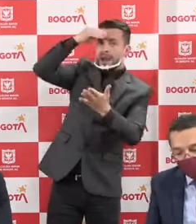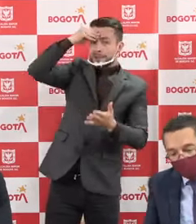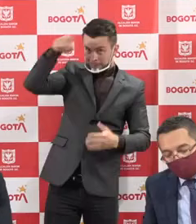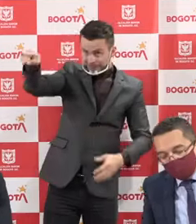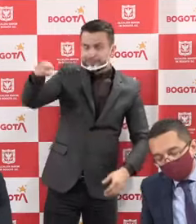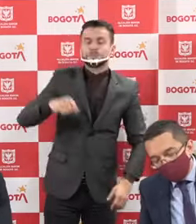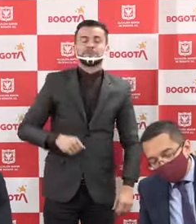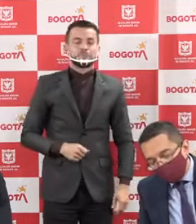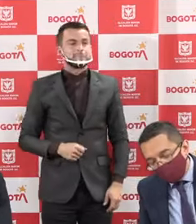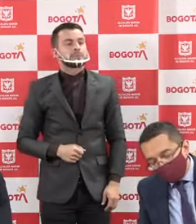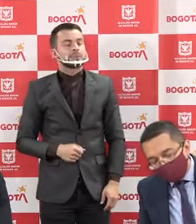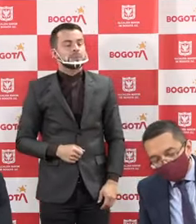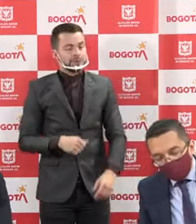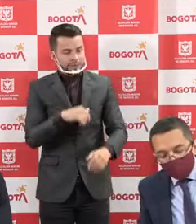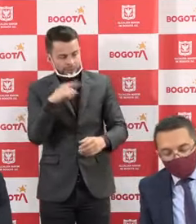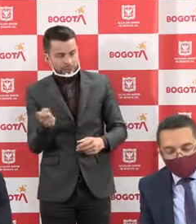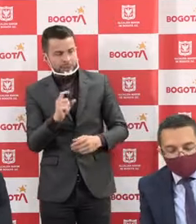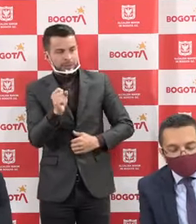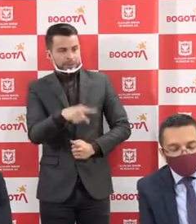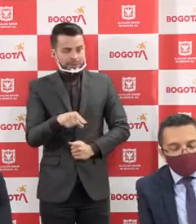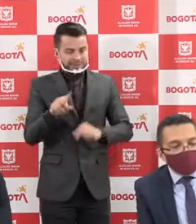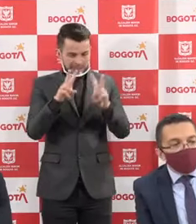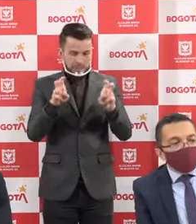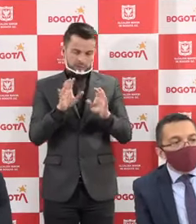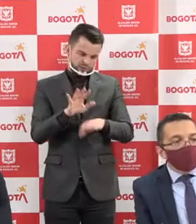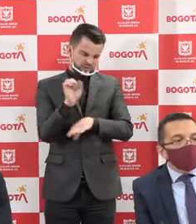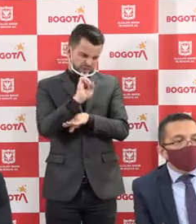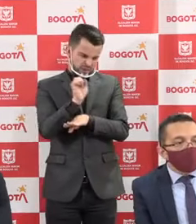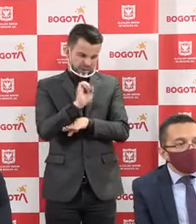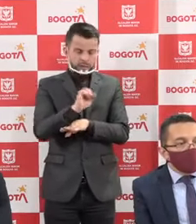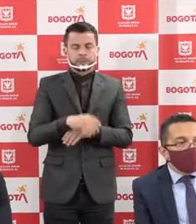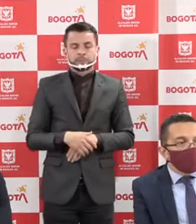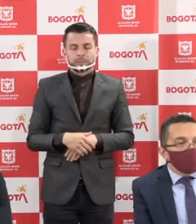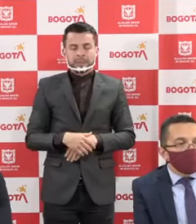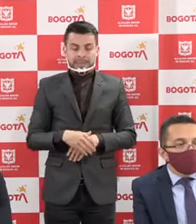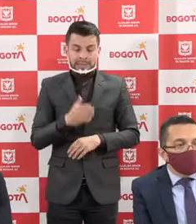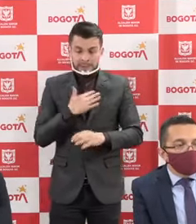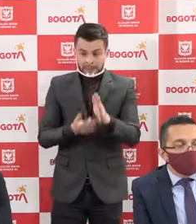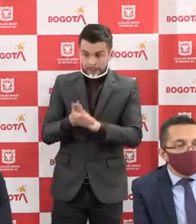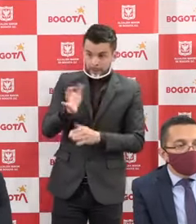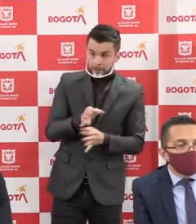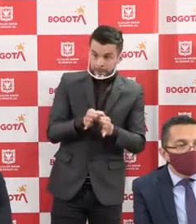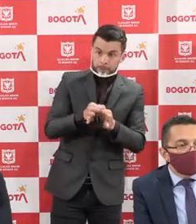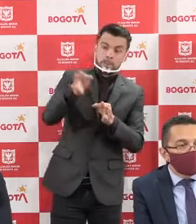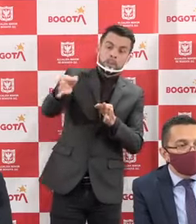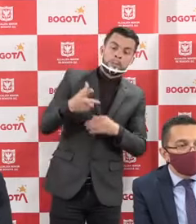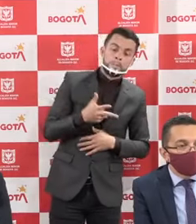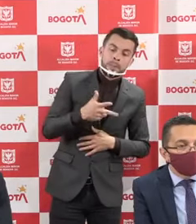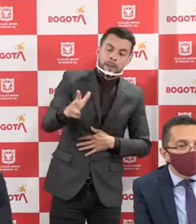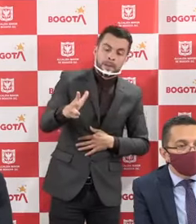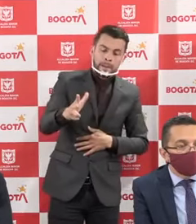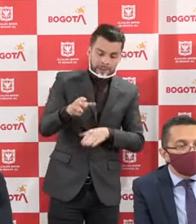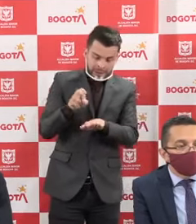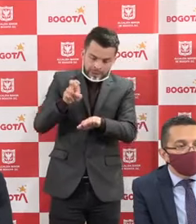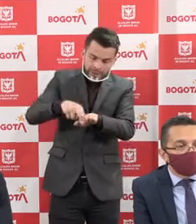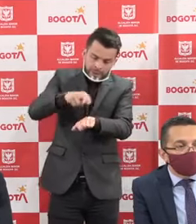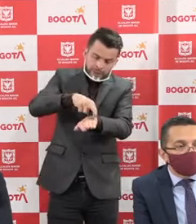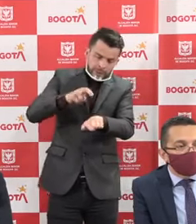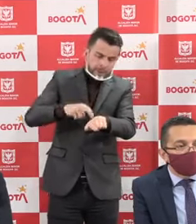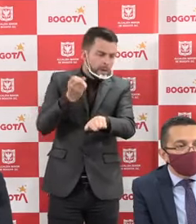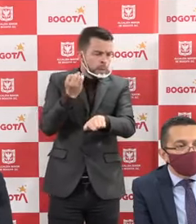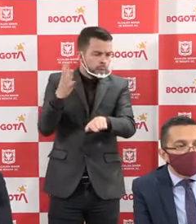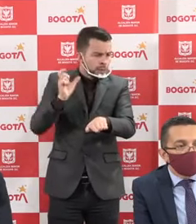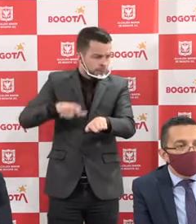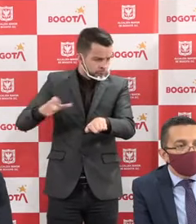sobre el tema de vehículos nos preguntan en el facebook live cuántas personas deben ir en un vehículo si hay alguna restricción sobre el tema y